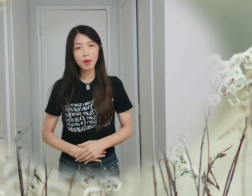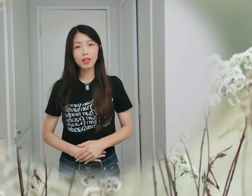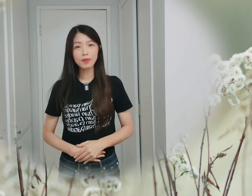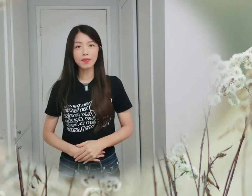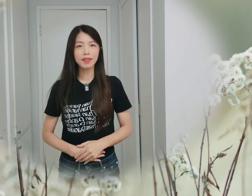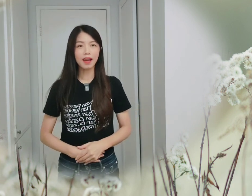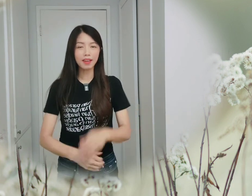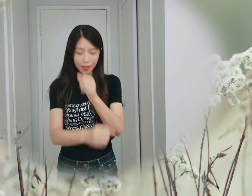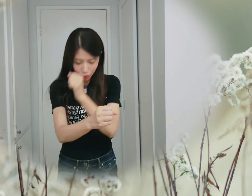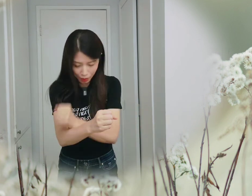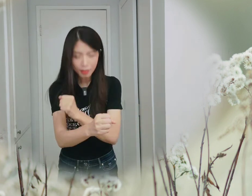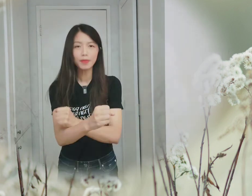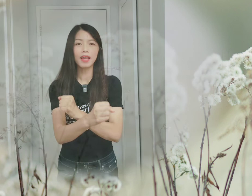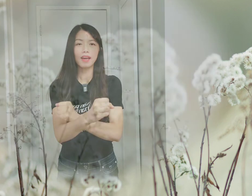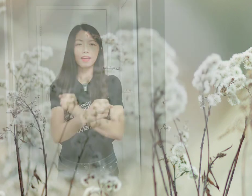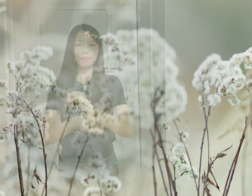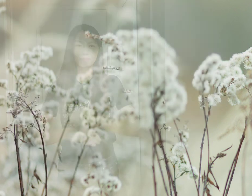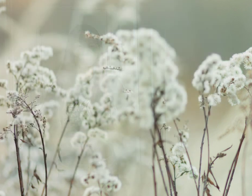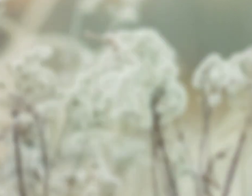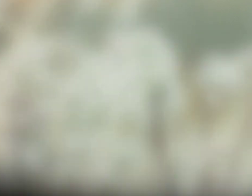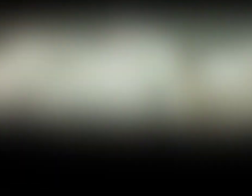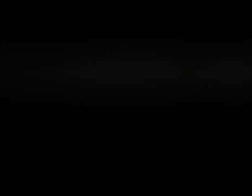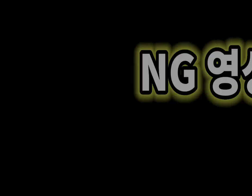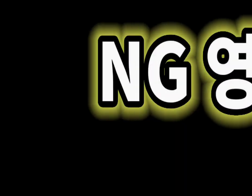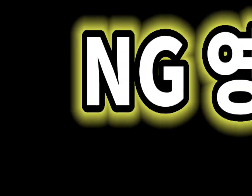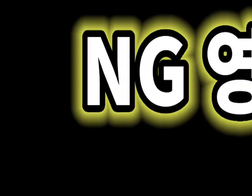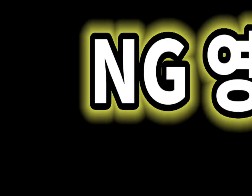이렇게 표현하시면 됩니다. 수고하셨습니다.